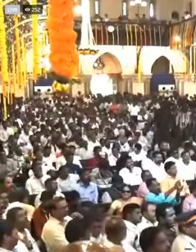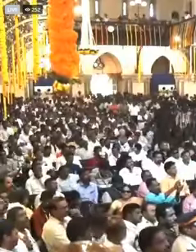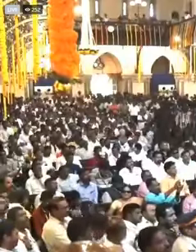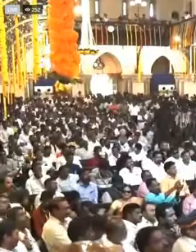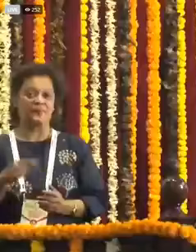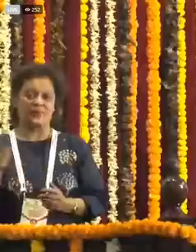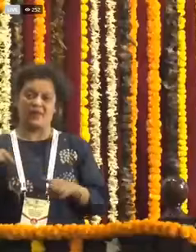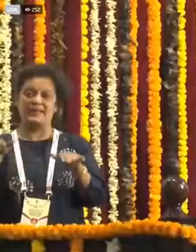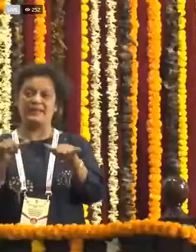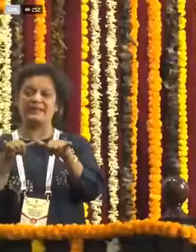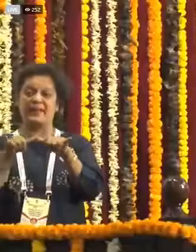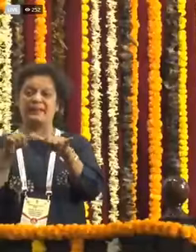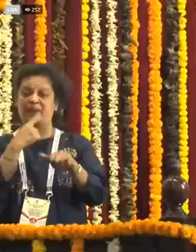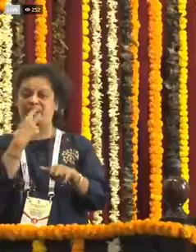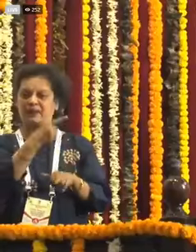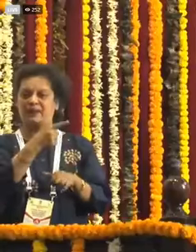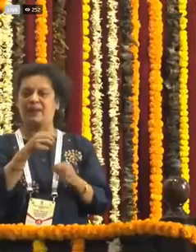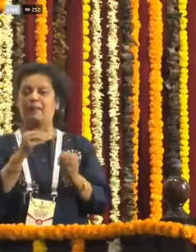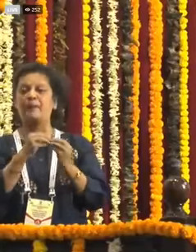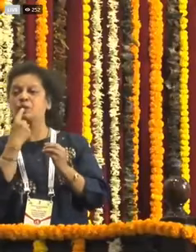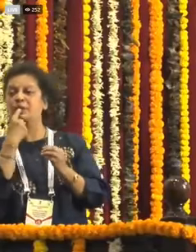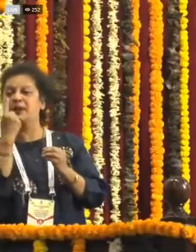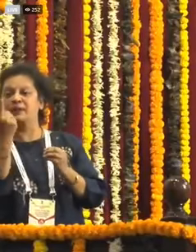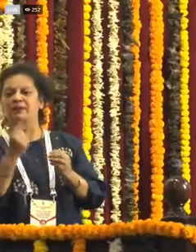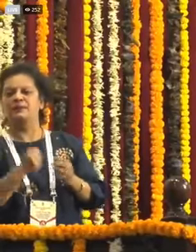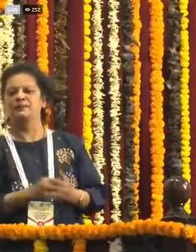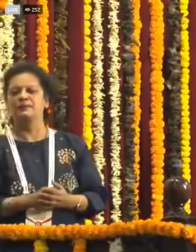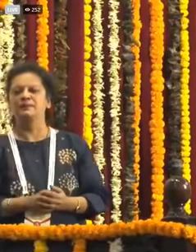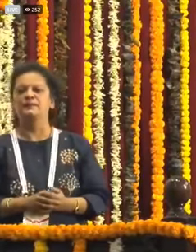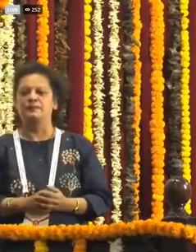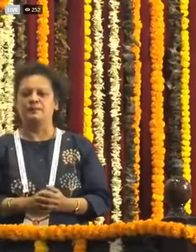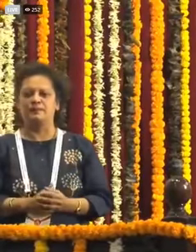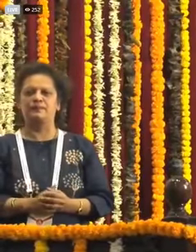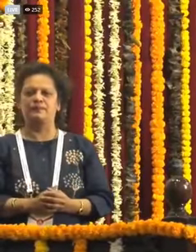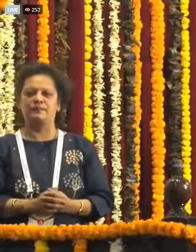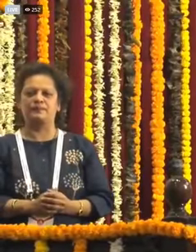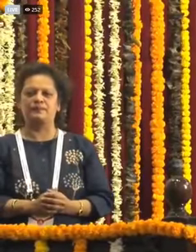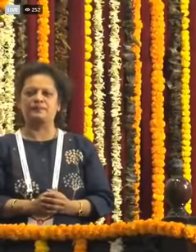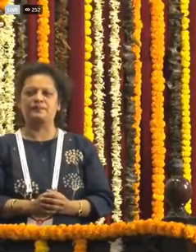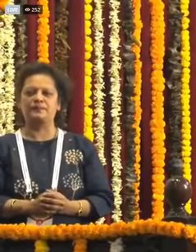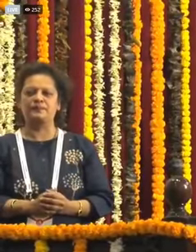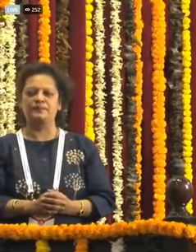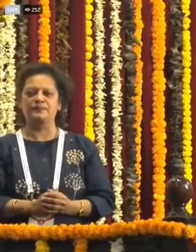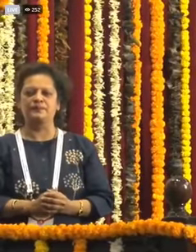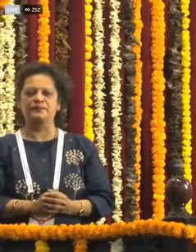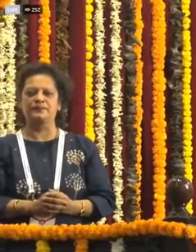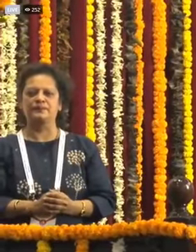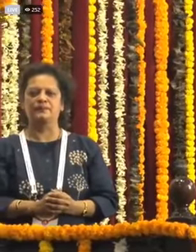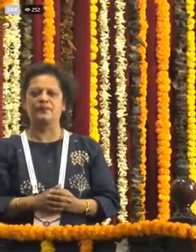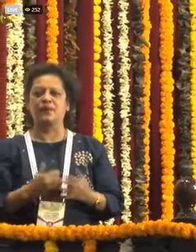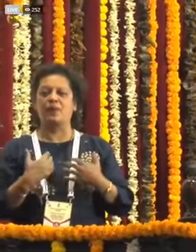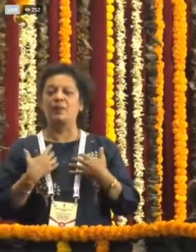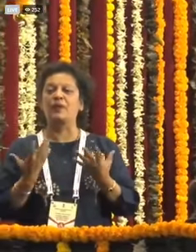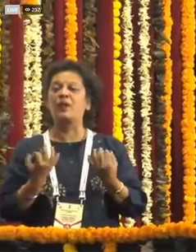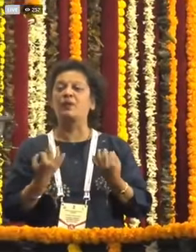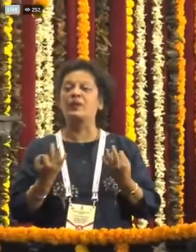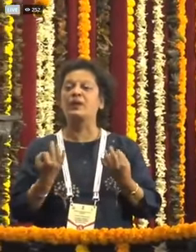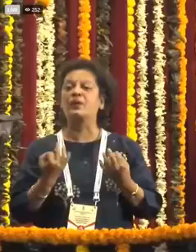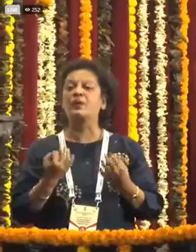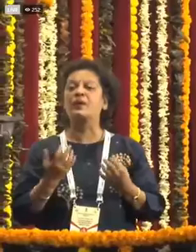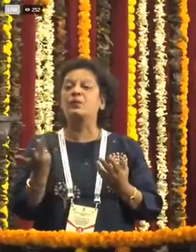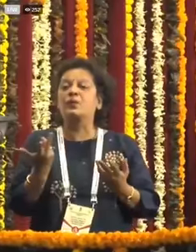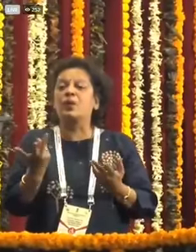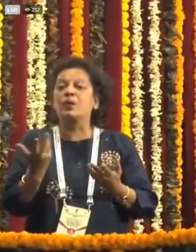आणि त्याचबरोबर मगाशी बच्चूभाऊंनी ज्या काही सूचना या ठिकाणी केलेल्या आहेत, आणखी आपल्याला या